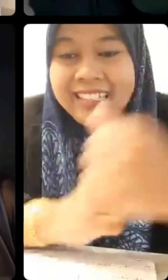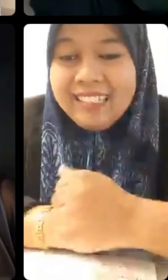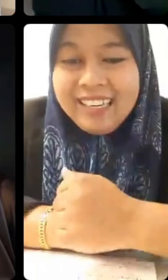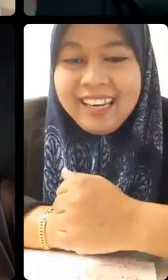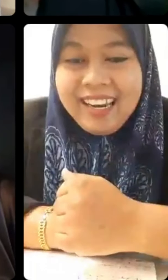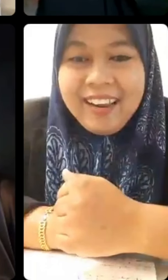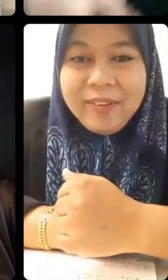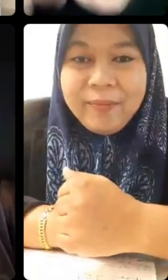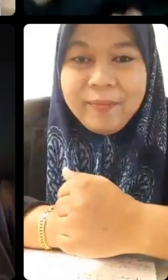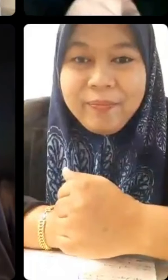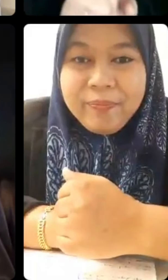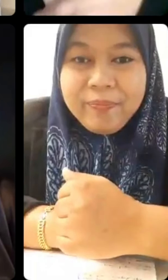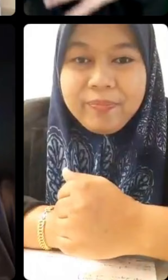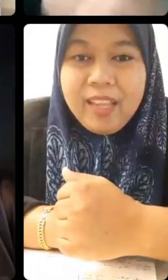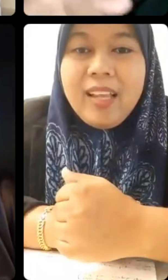Lagi.